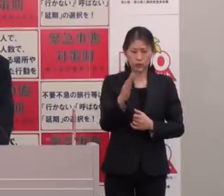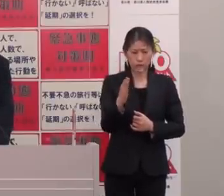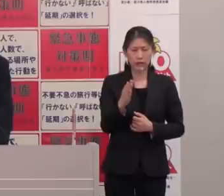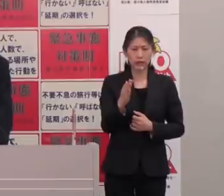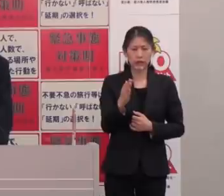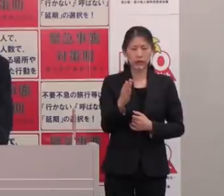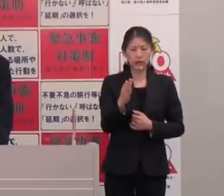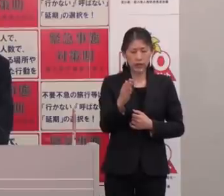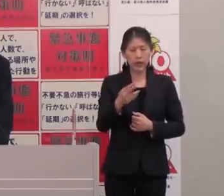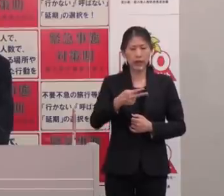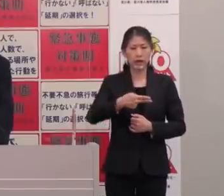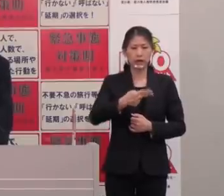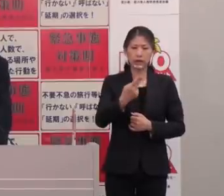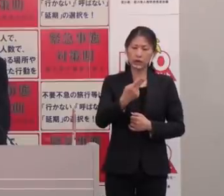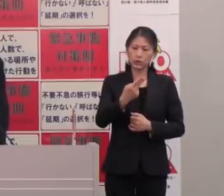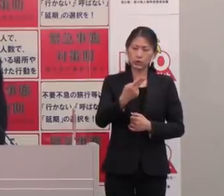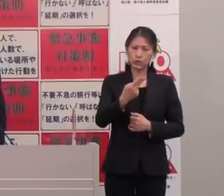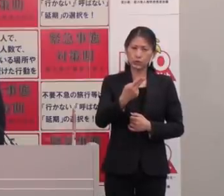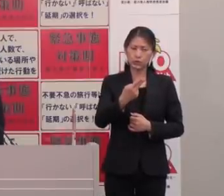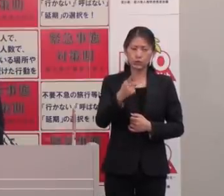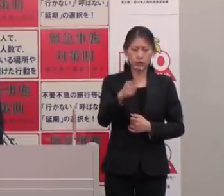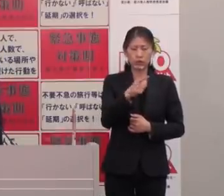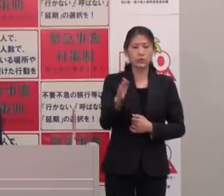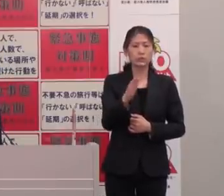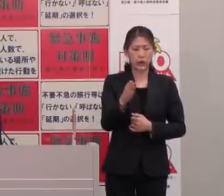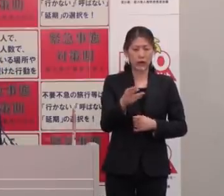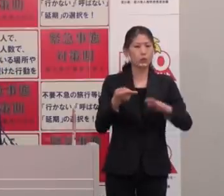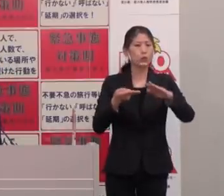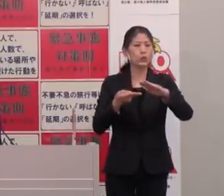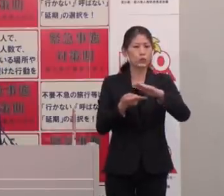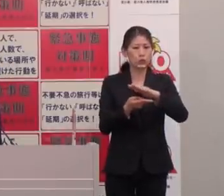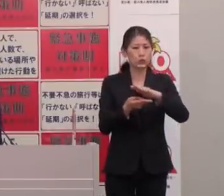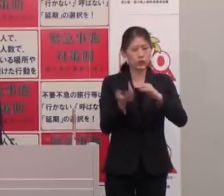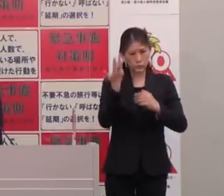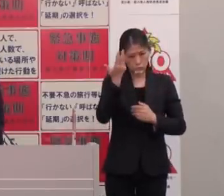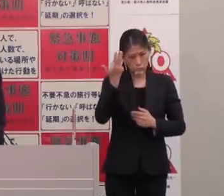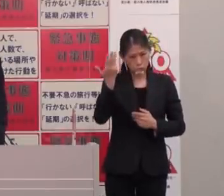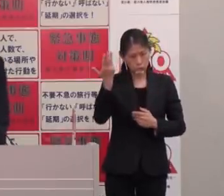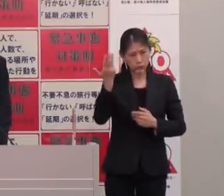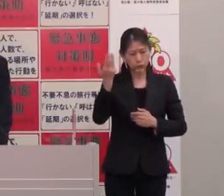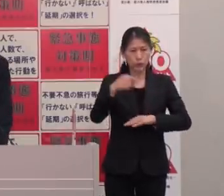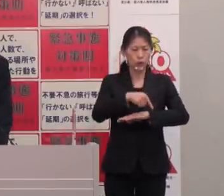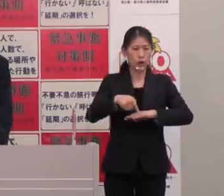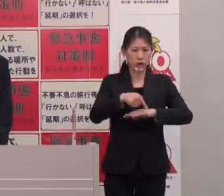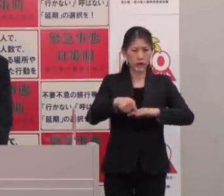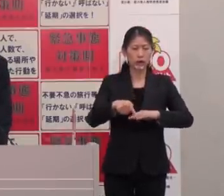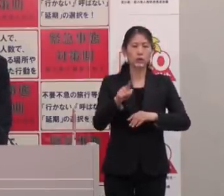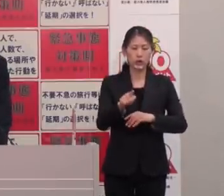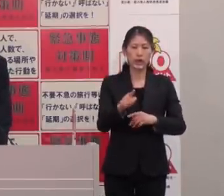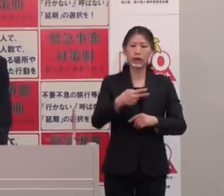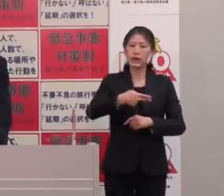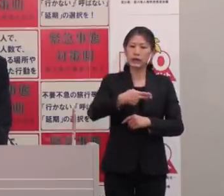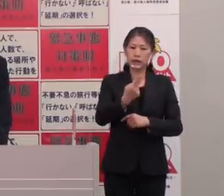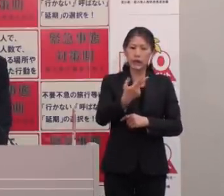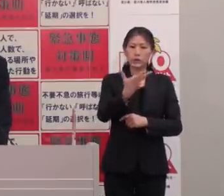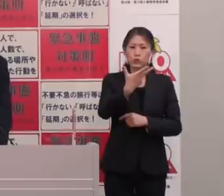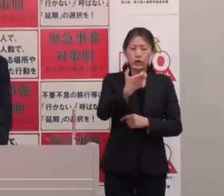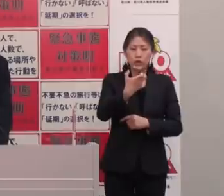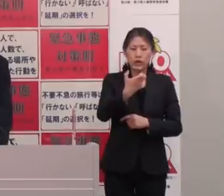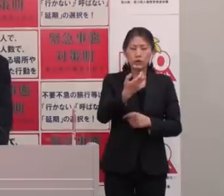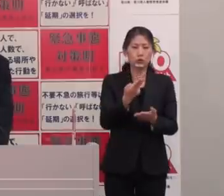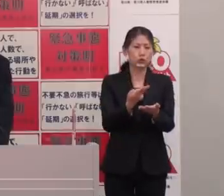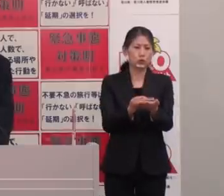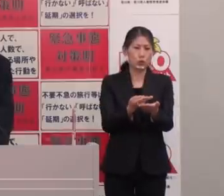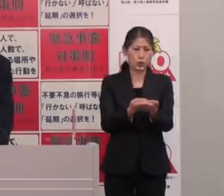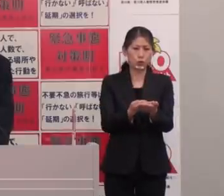266人の入院という想定をしておりまして、それに対して今申し上げたような270床という、まあ、備え